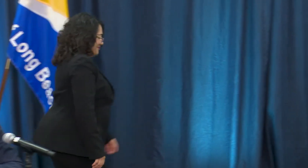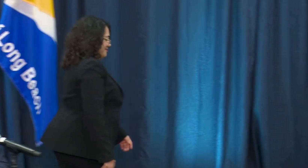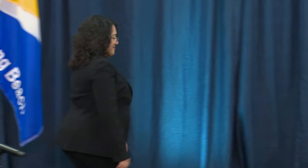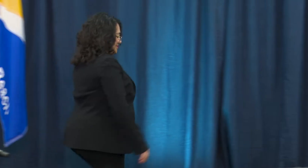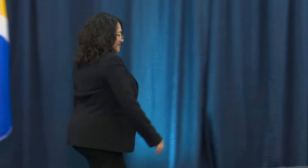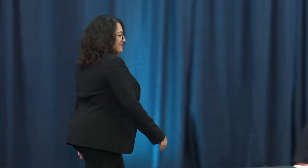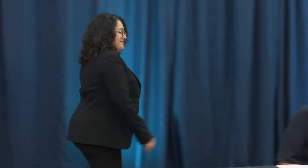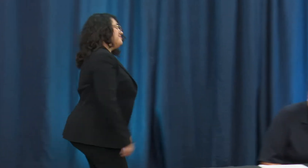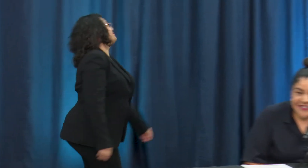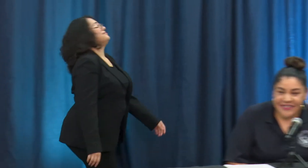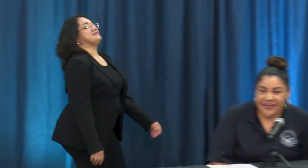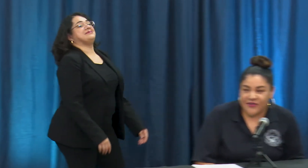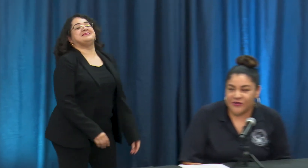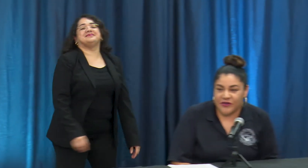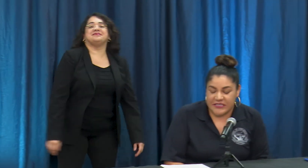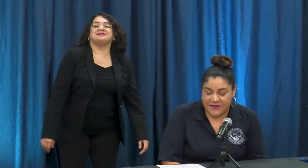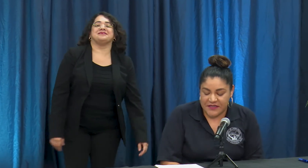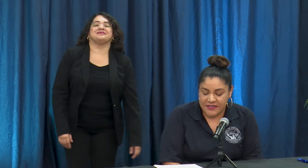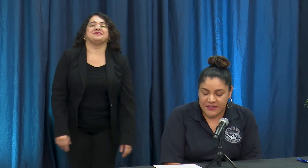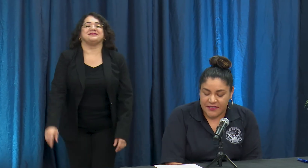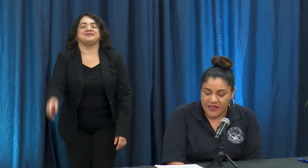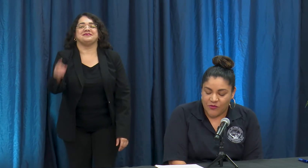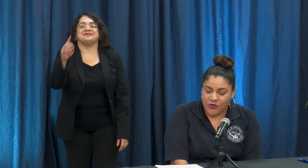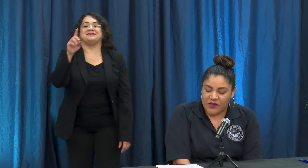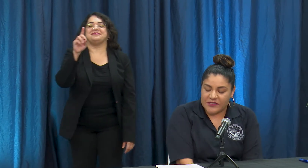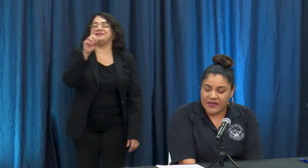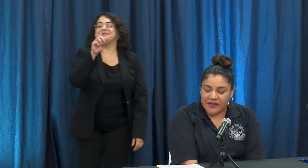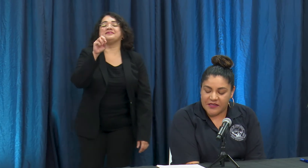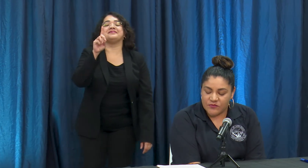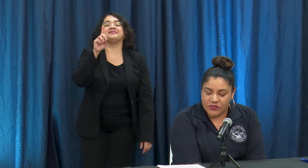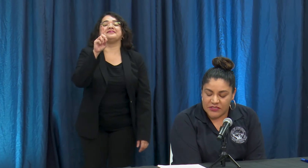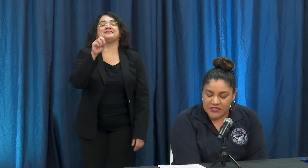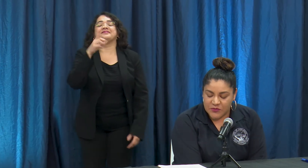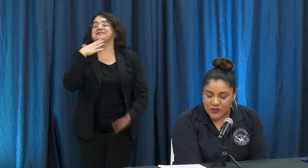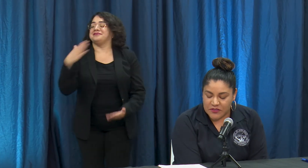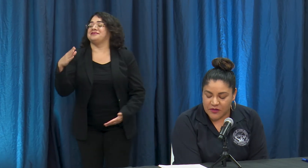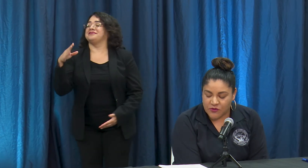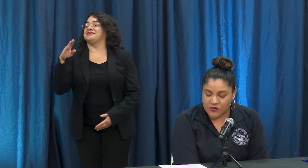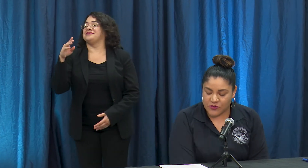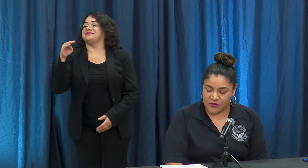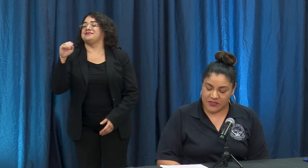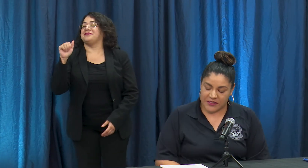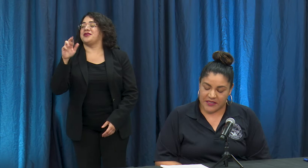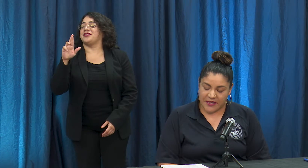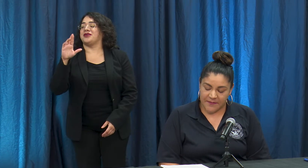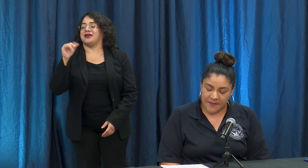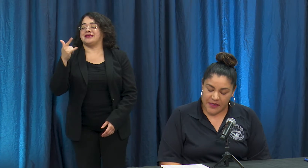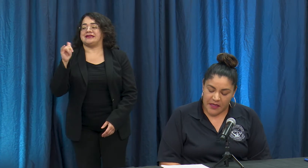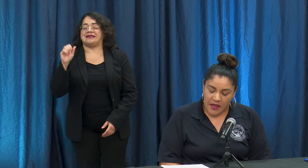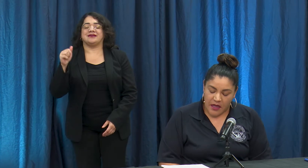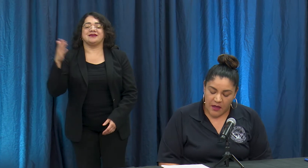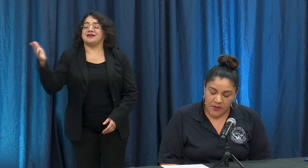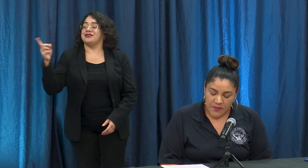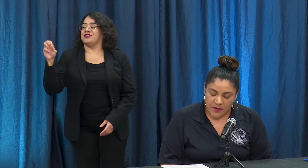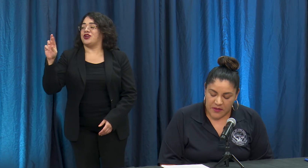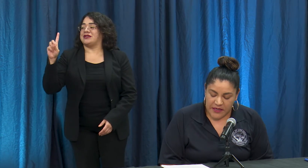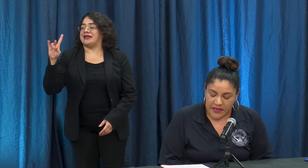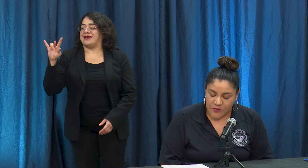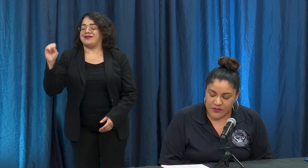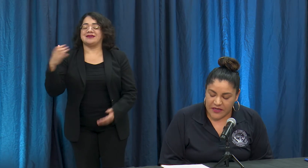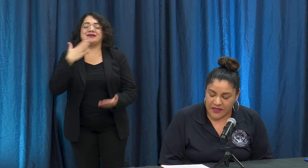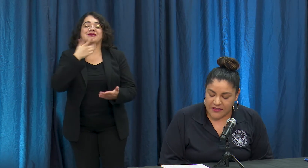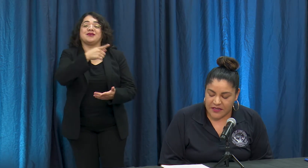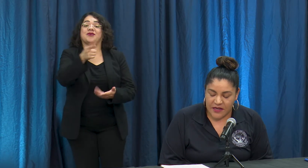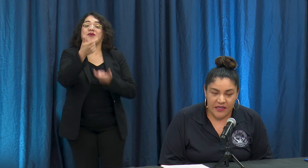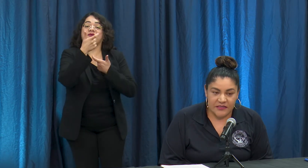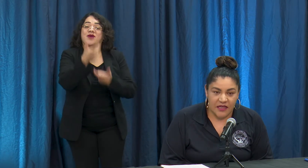Muchas gracias al alcalde García y doctora Davis. Muy buenas tardes. Muchas gracias por estar con nosotros este día. Primeramente